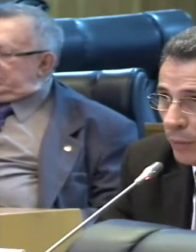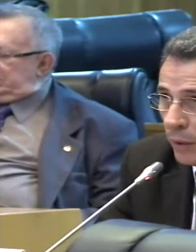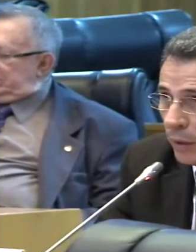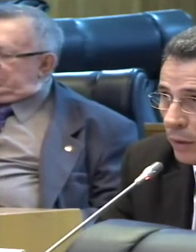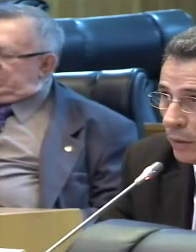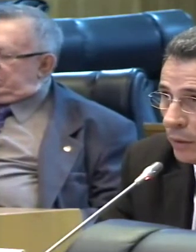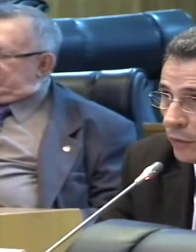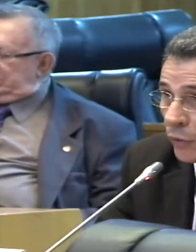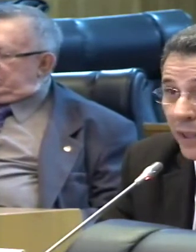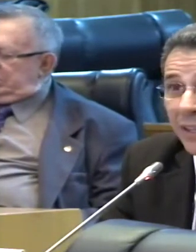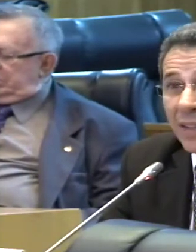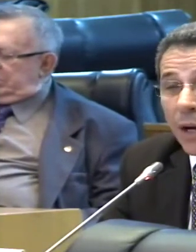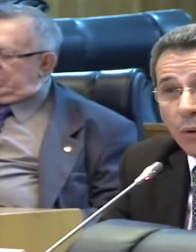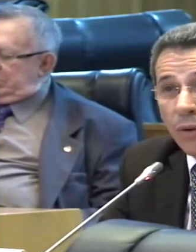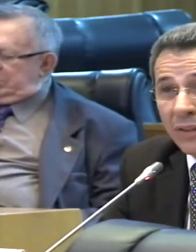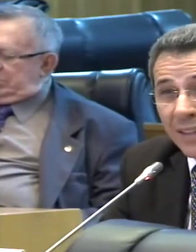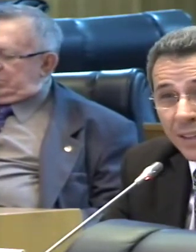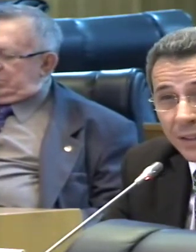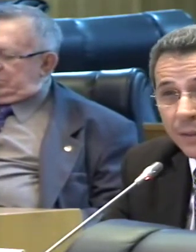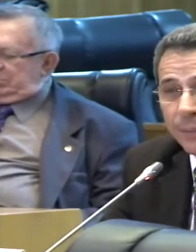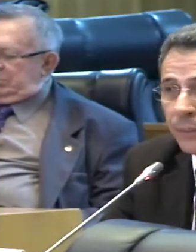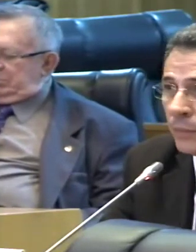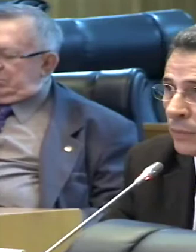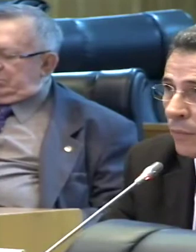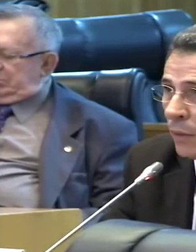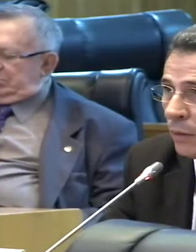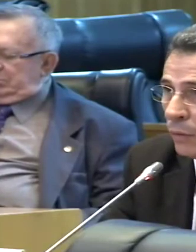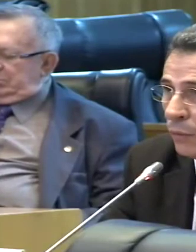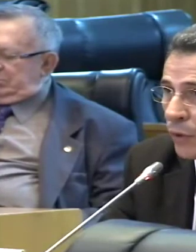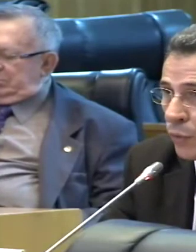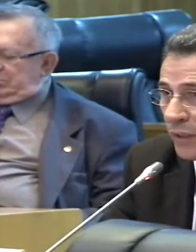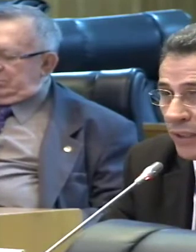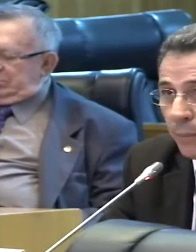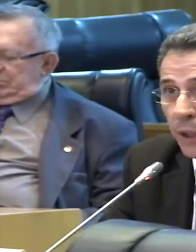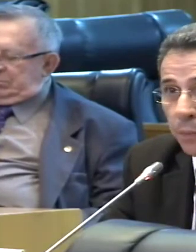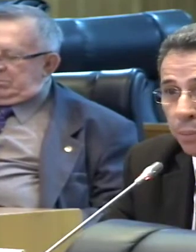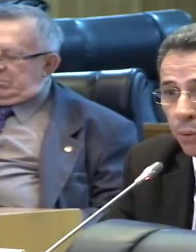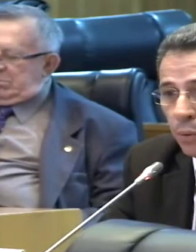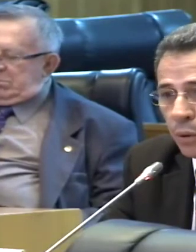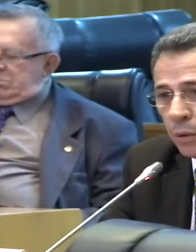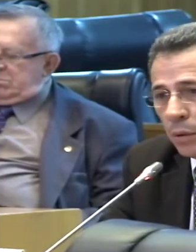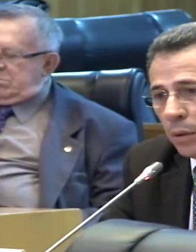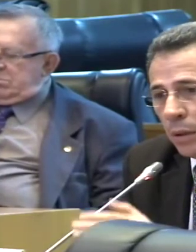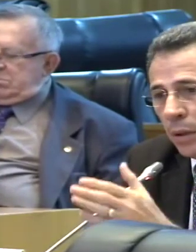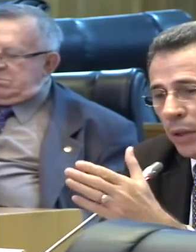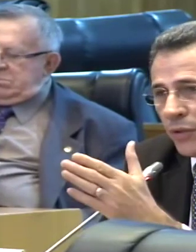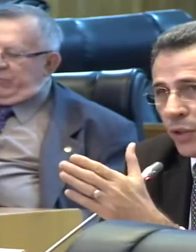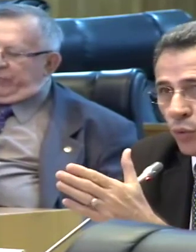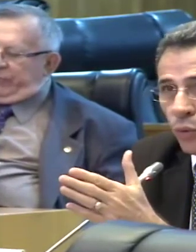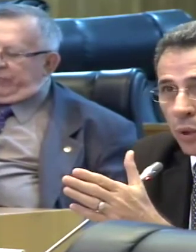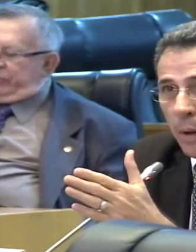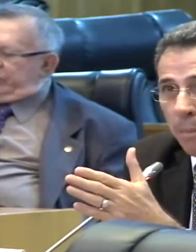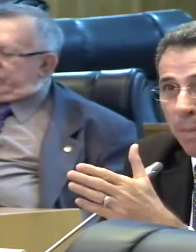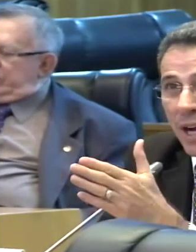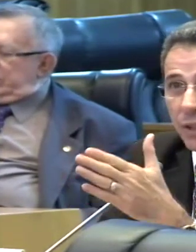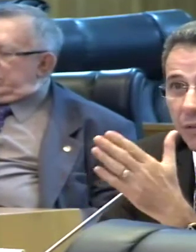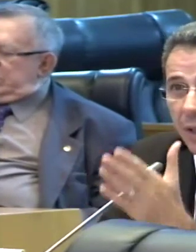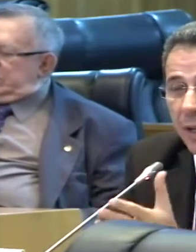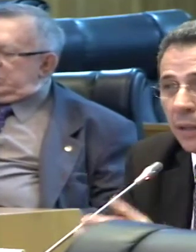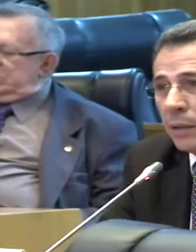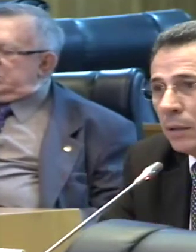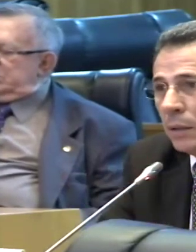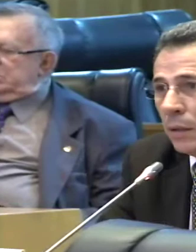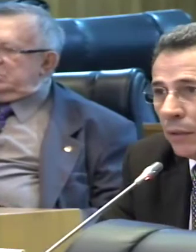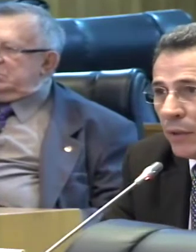Portanto, eu quero me solidarizar com a vossa alegria, com o vosso contentamento por este assunto ser uma